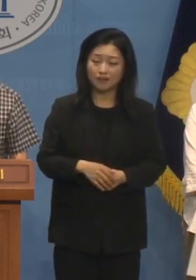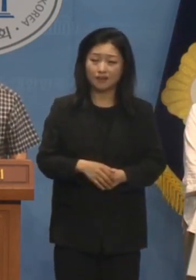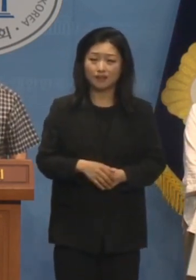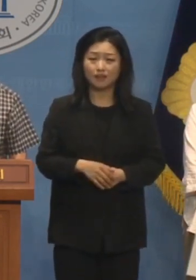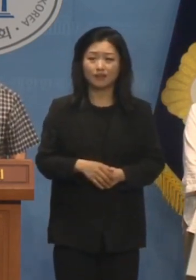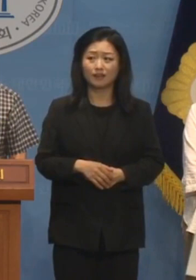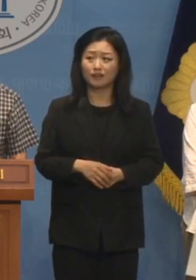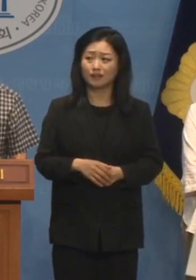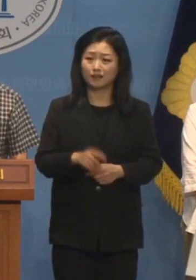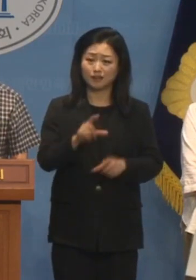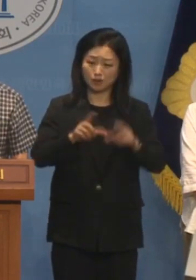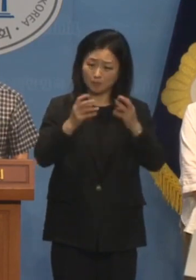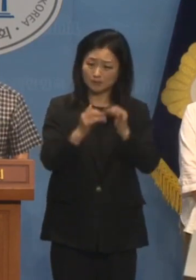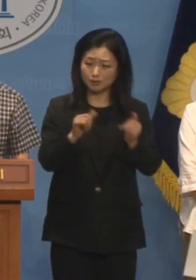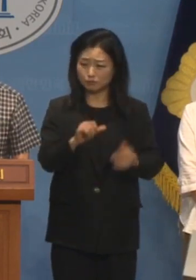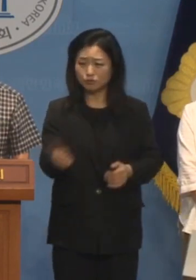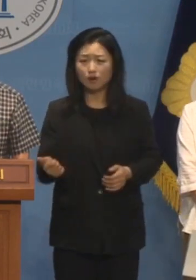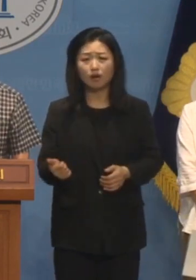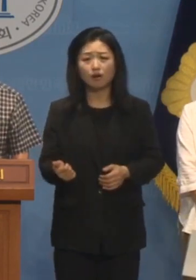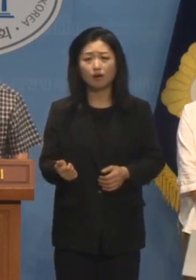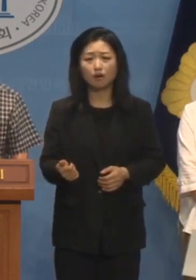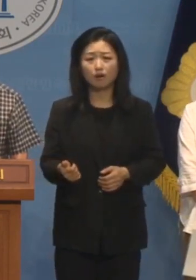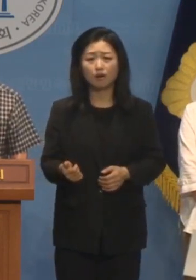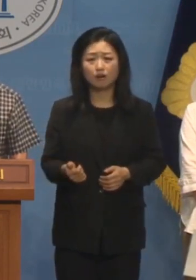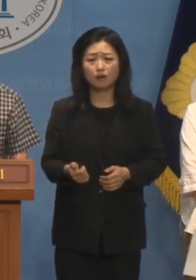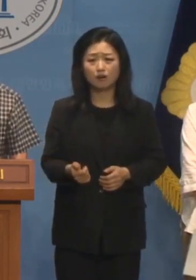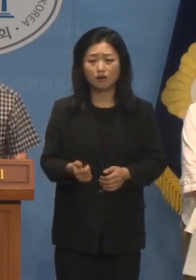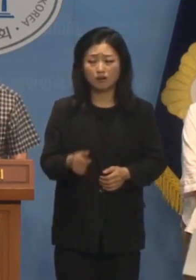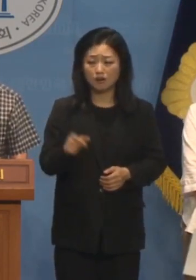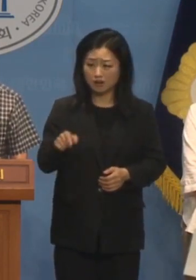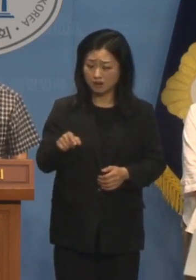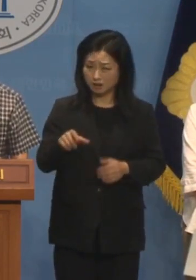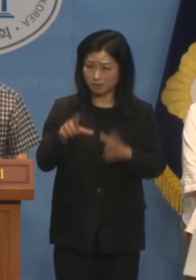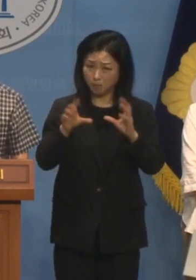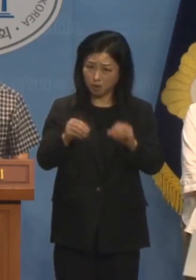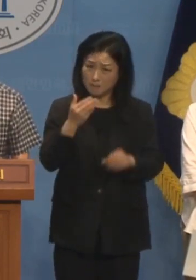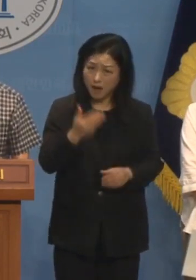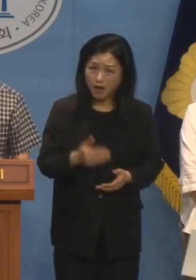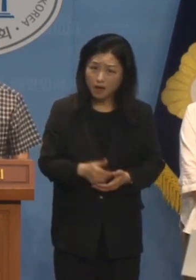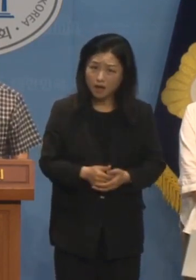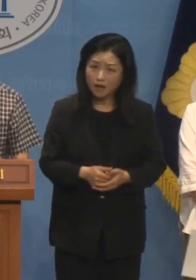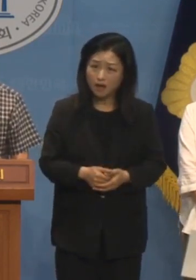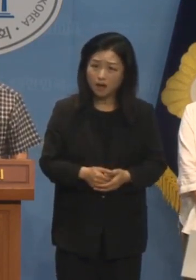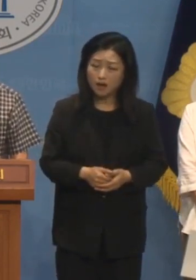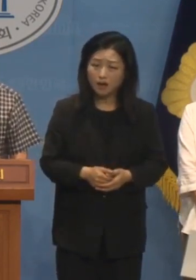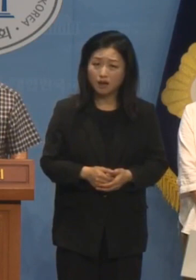얼마나 더 많은 사람이 죽어야 이 죽음의 행렬을 멈출 수가 있습니까?